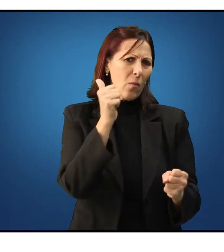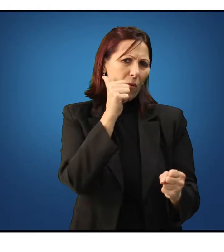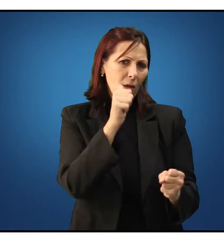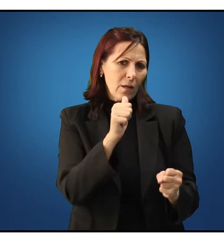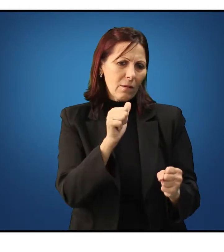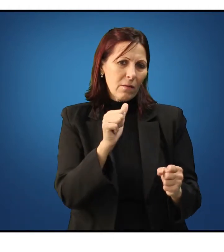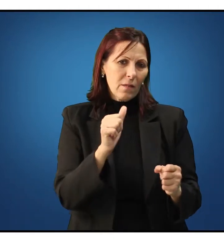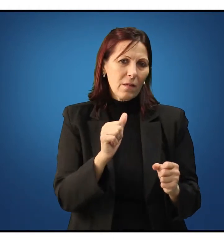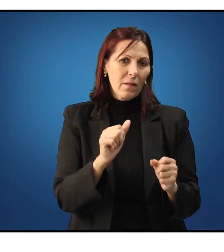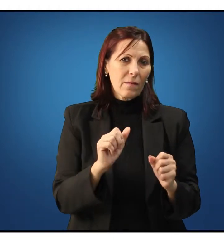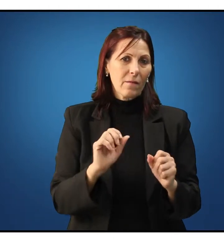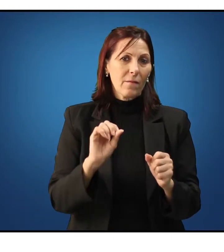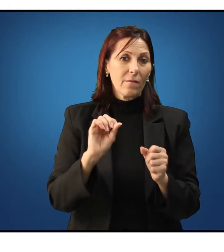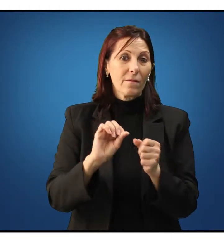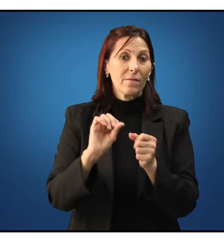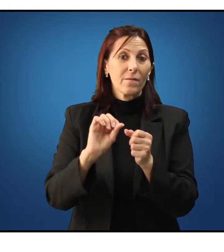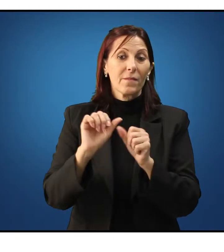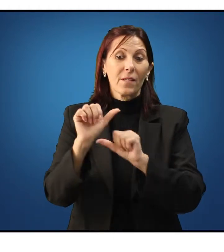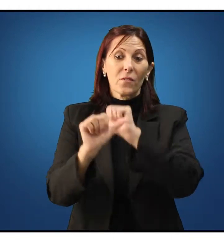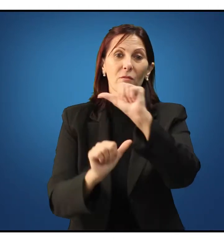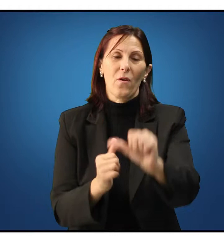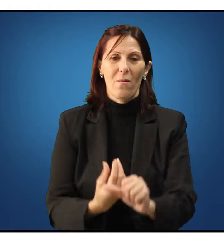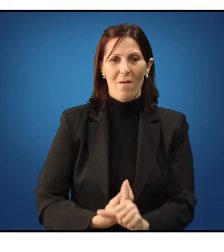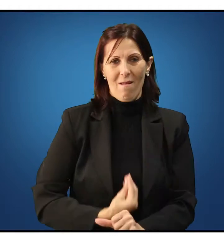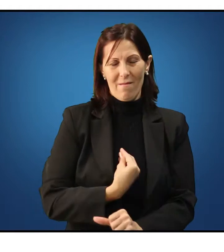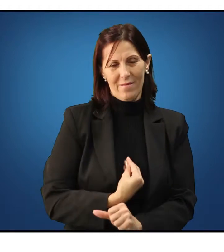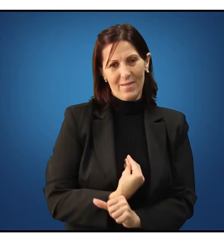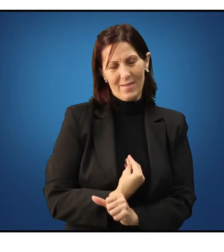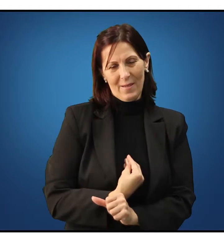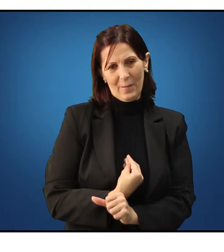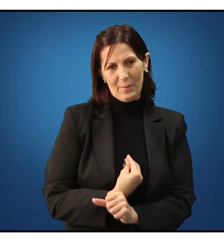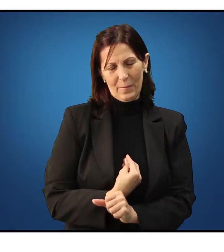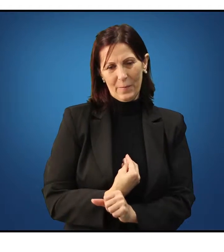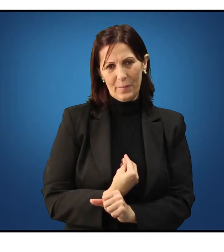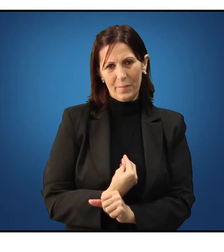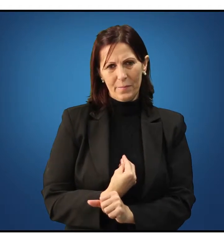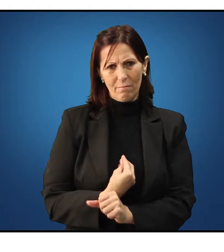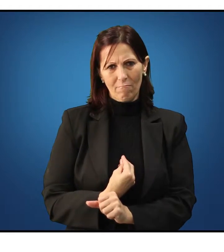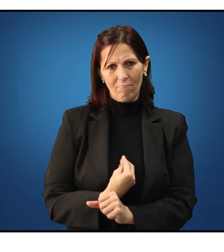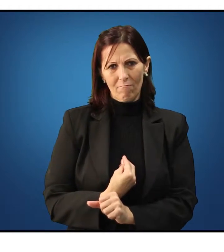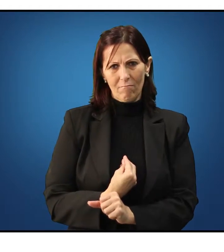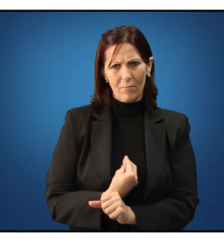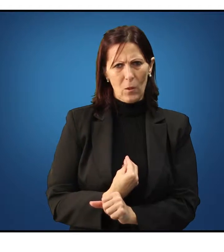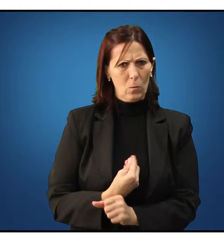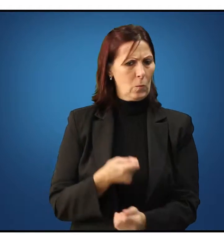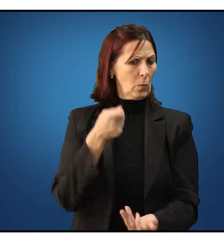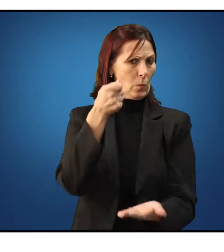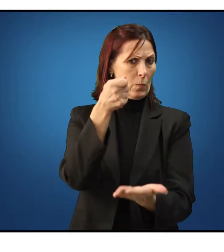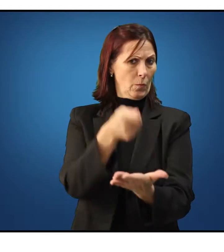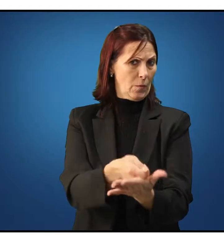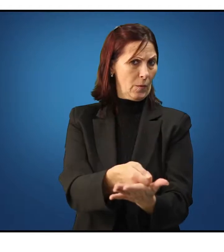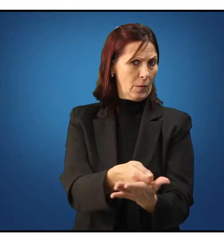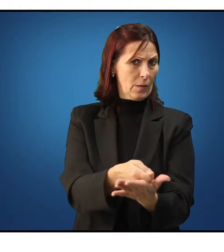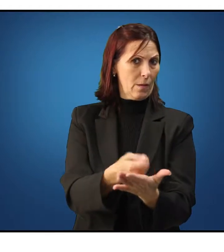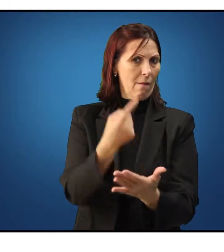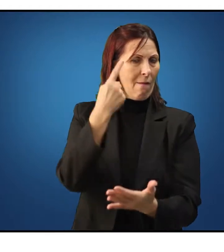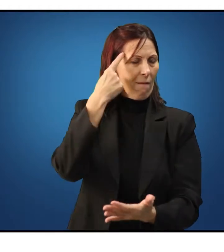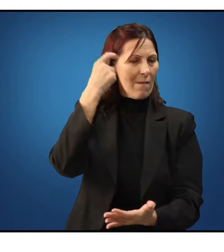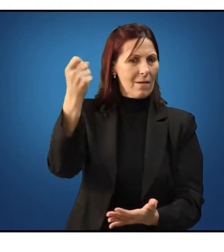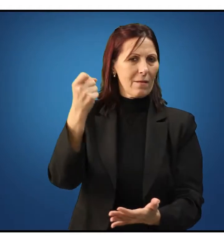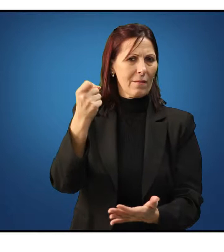gera vida. Ora, não imperava, portanto, entre eles a ideia de interferir